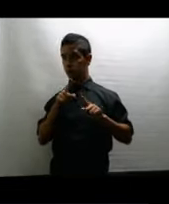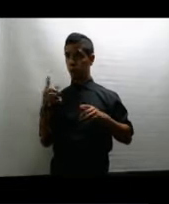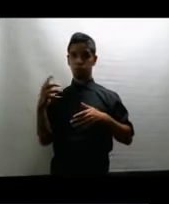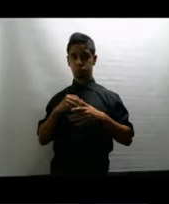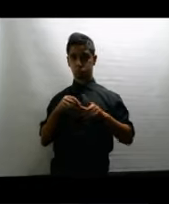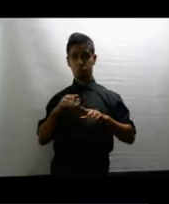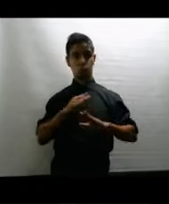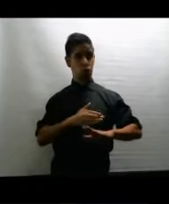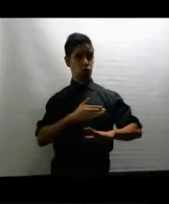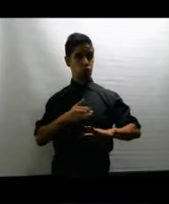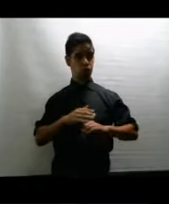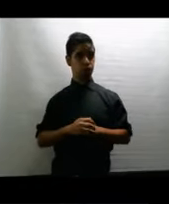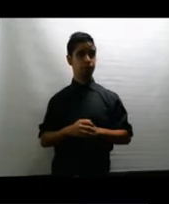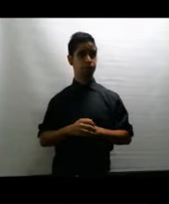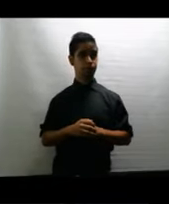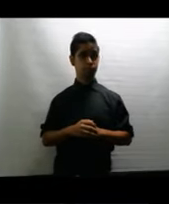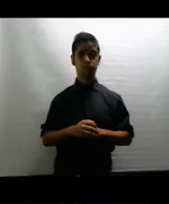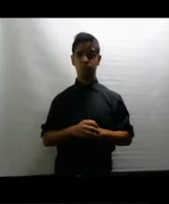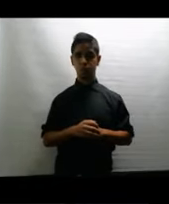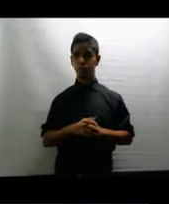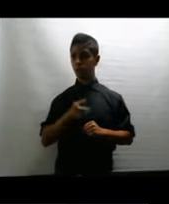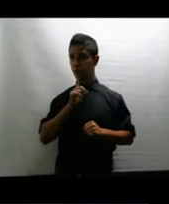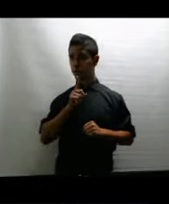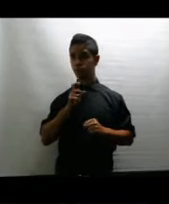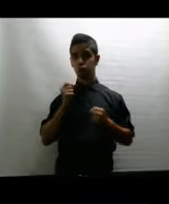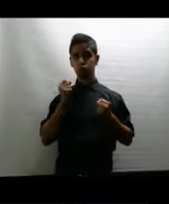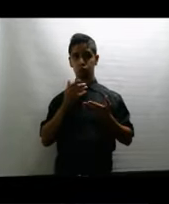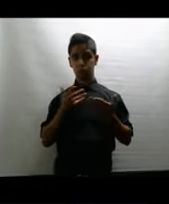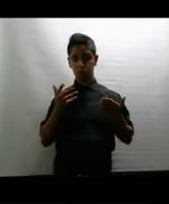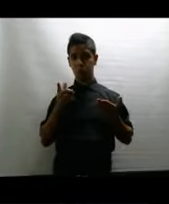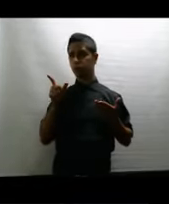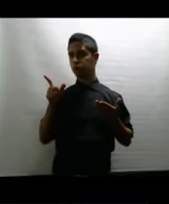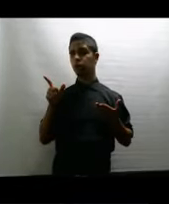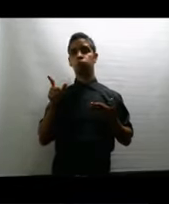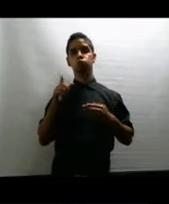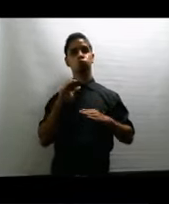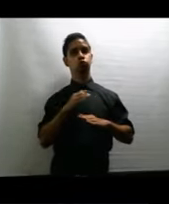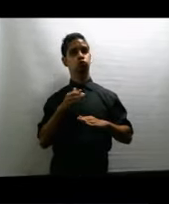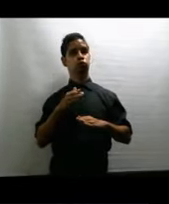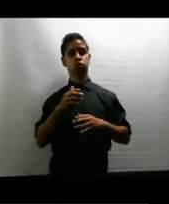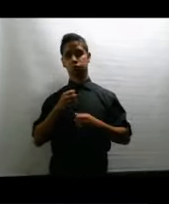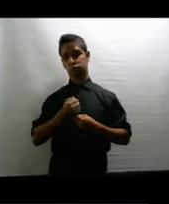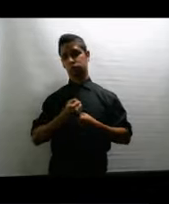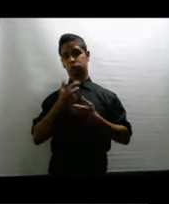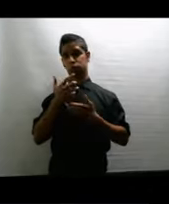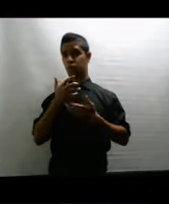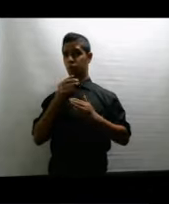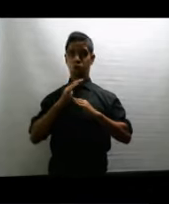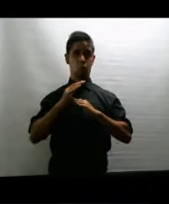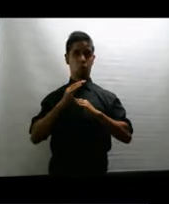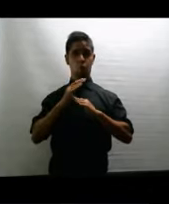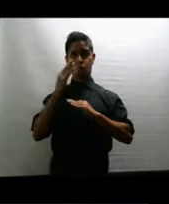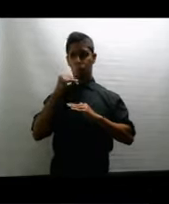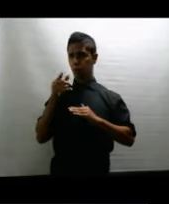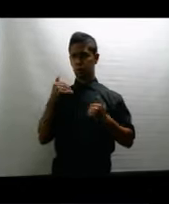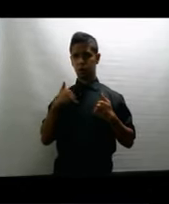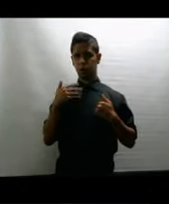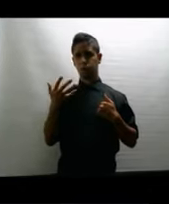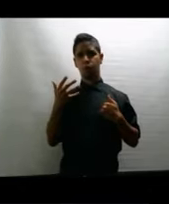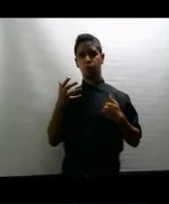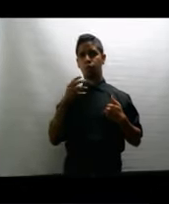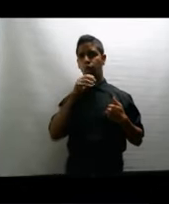yo. Sí, eso, sí, es como tú. Y además es músico y es un cantautor extraordinario, porque es bien joven, tiene como 20 años,